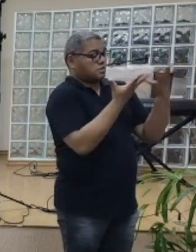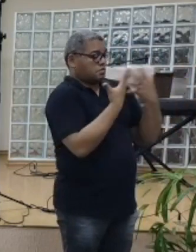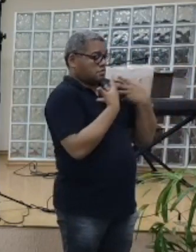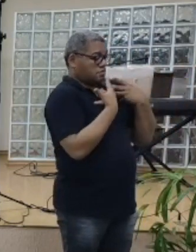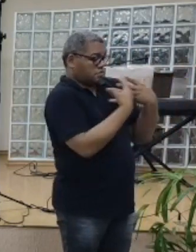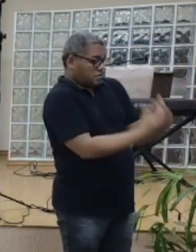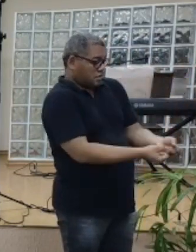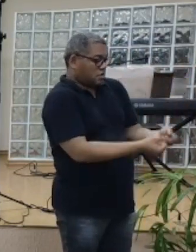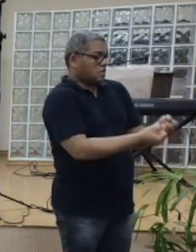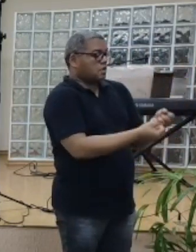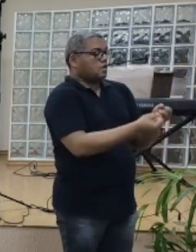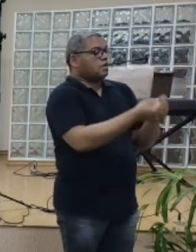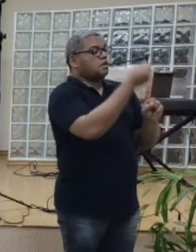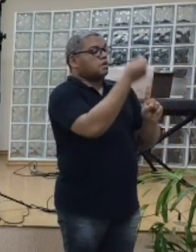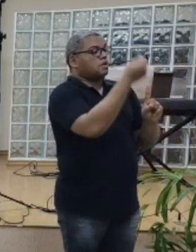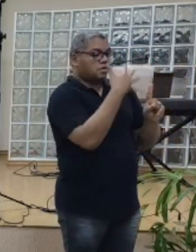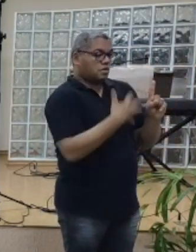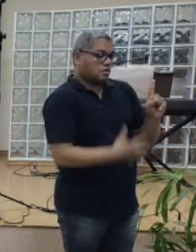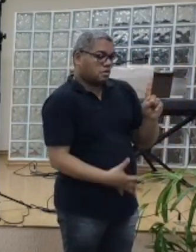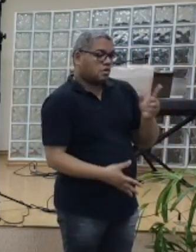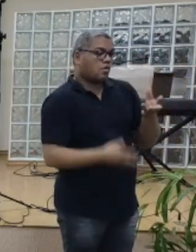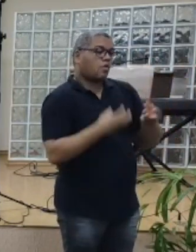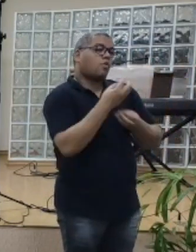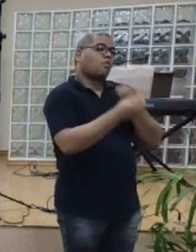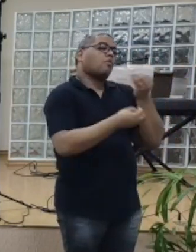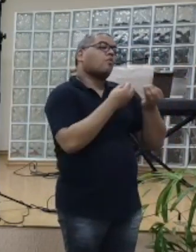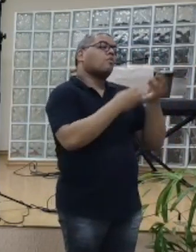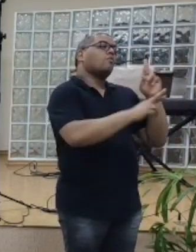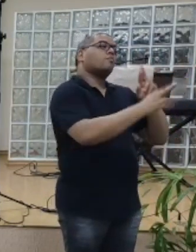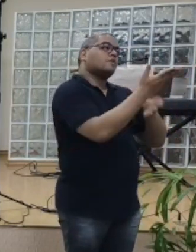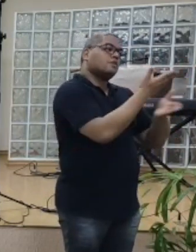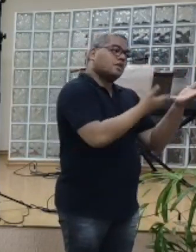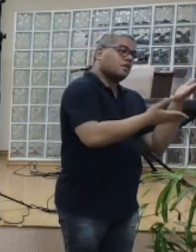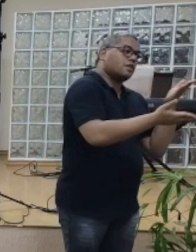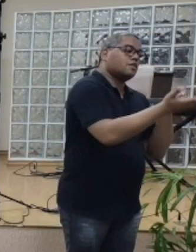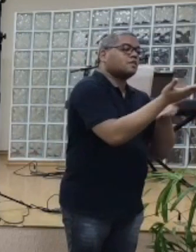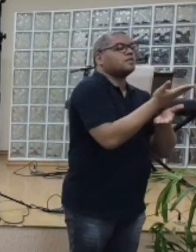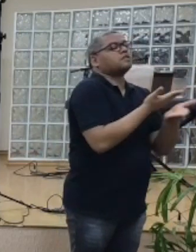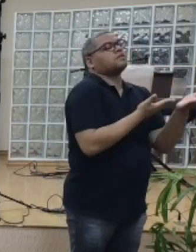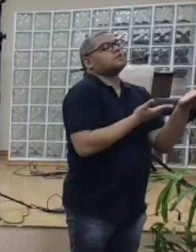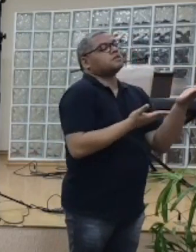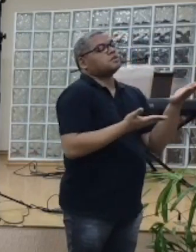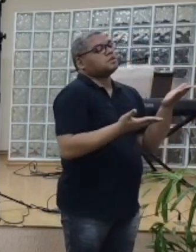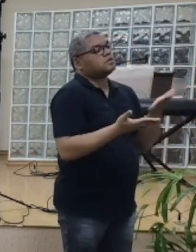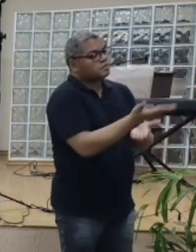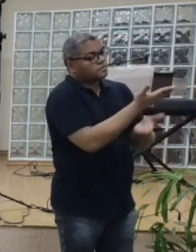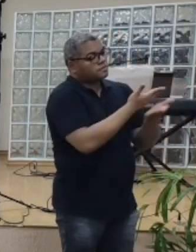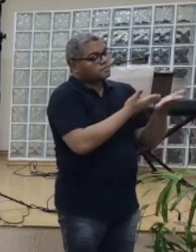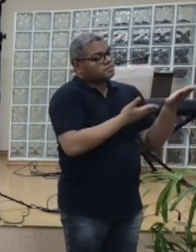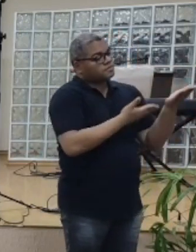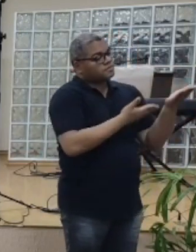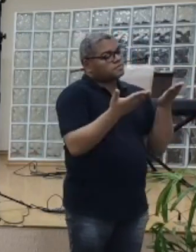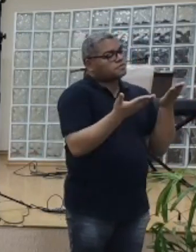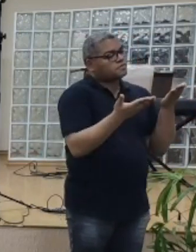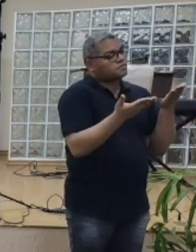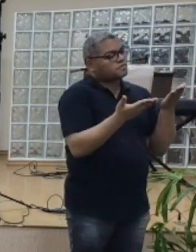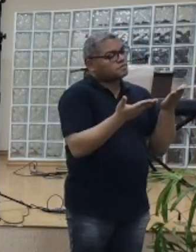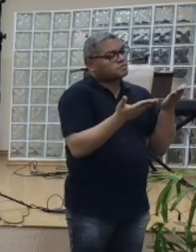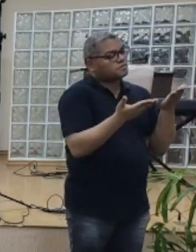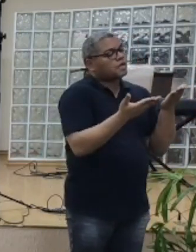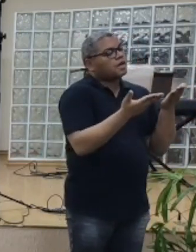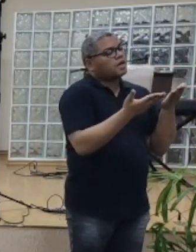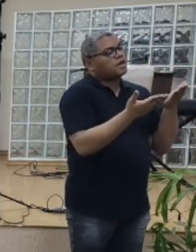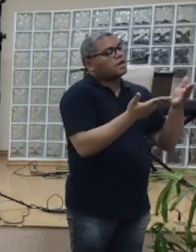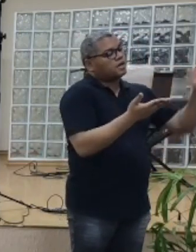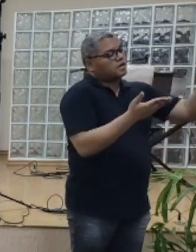ele começa a descrever qual foi esta reação, ou a relação criada com a chegada de Paulo na